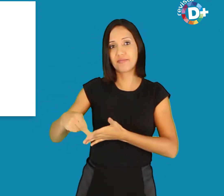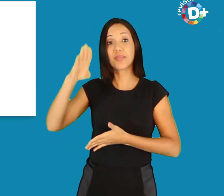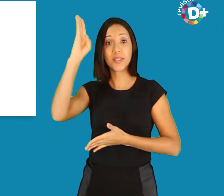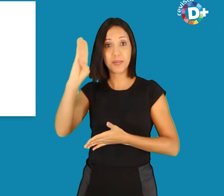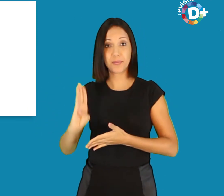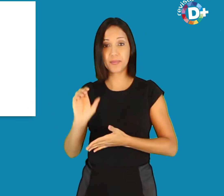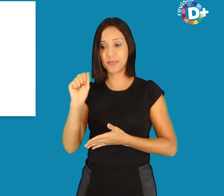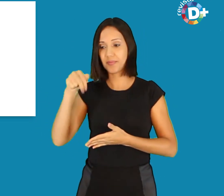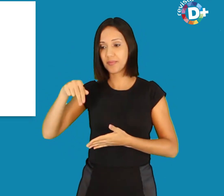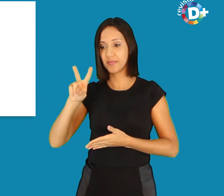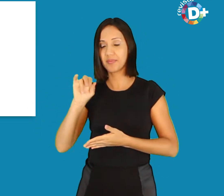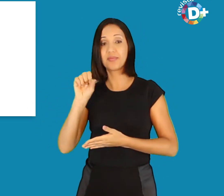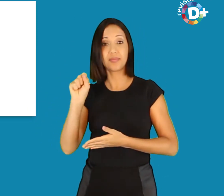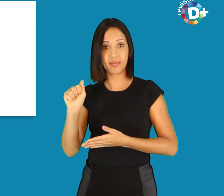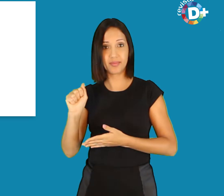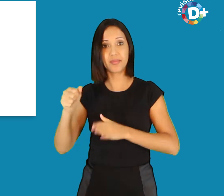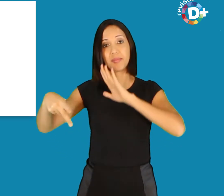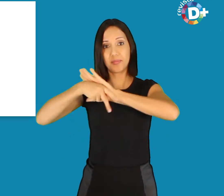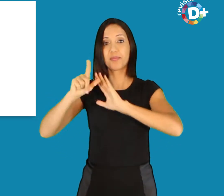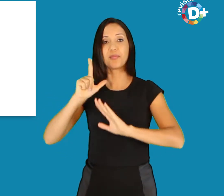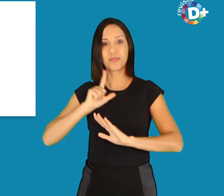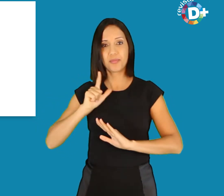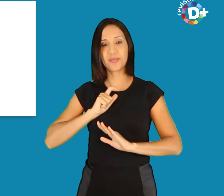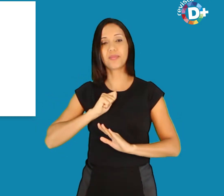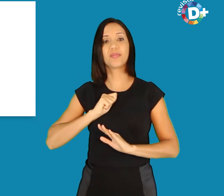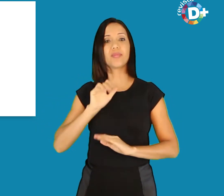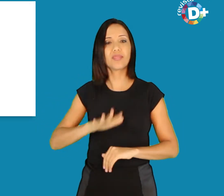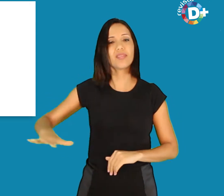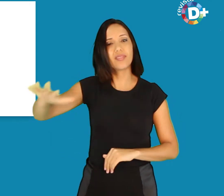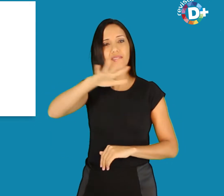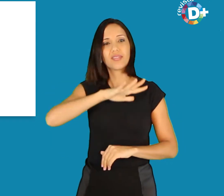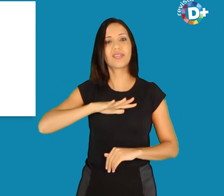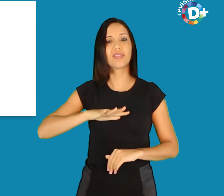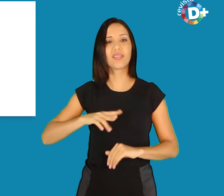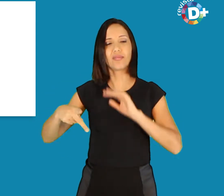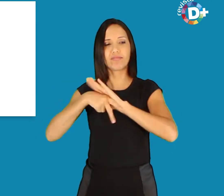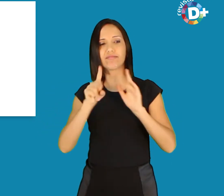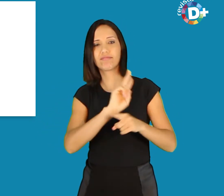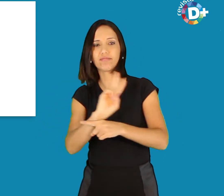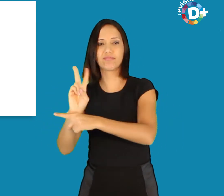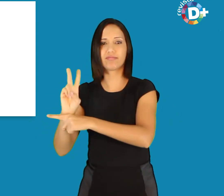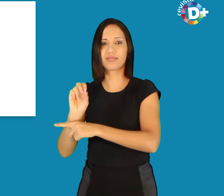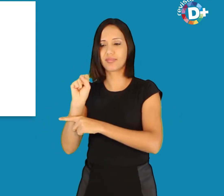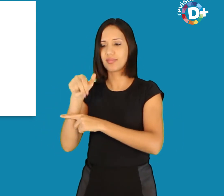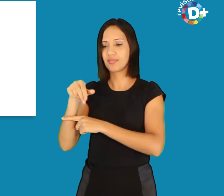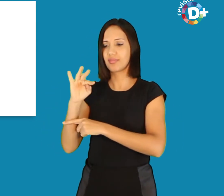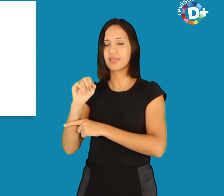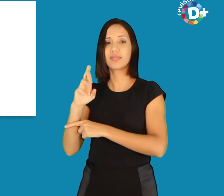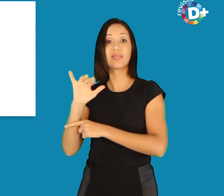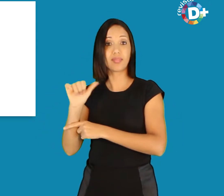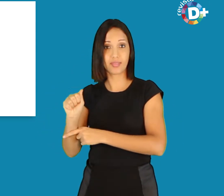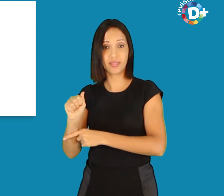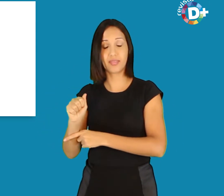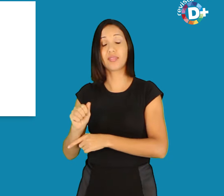citados é possível amortizar a progressão da doença e assim aumentar a sobrevida dos pacientes